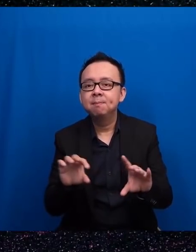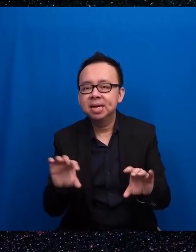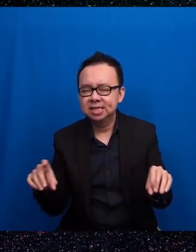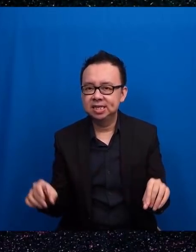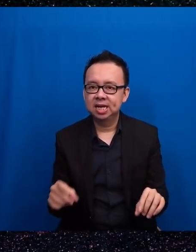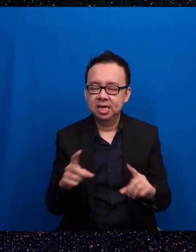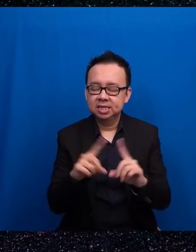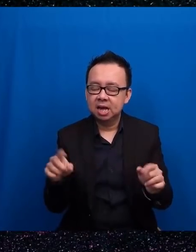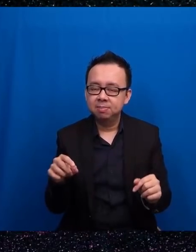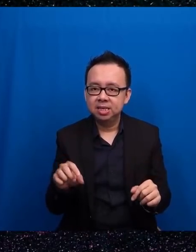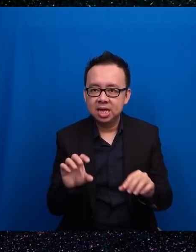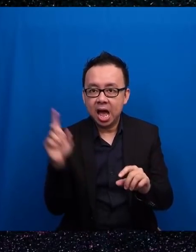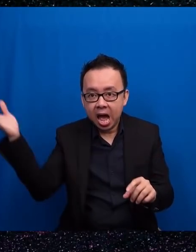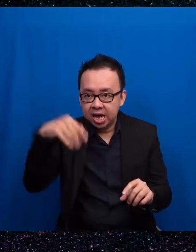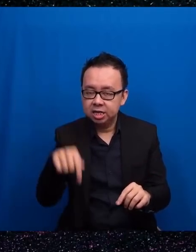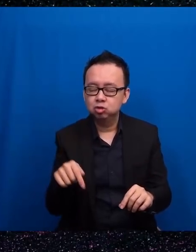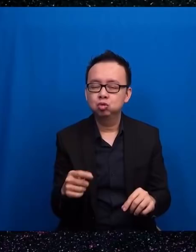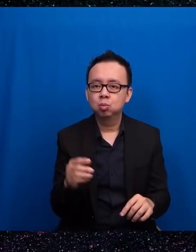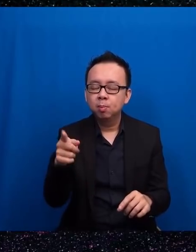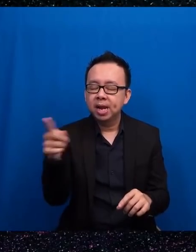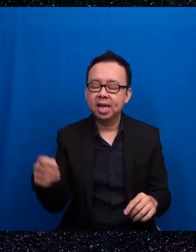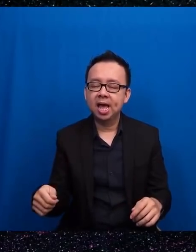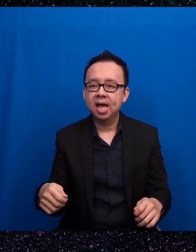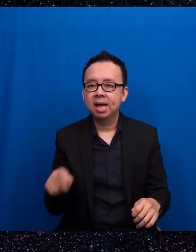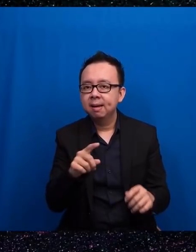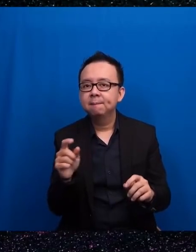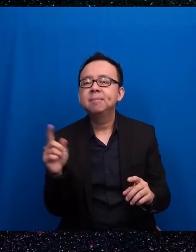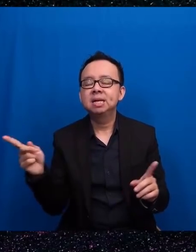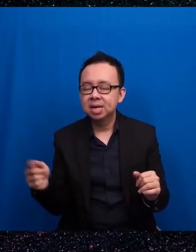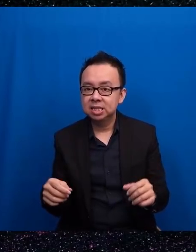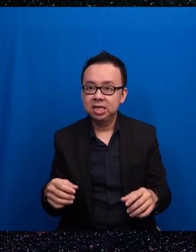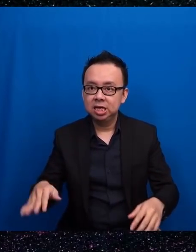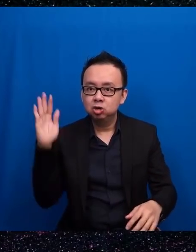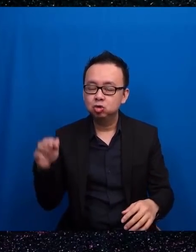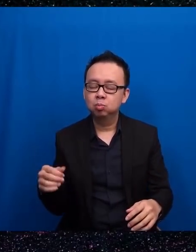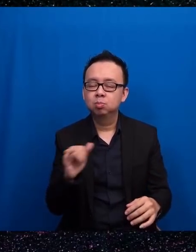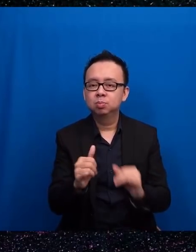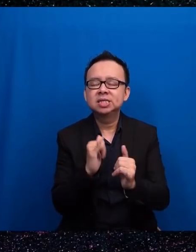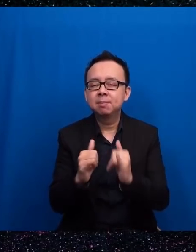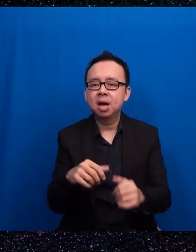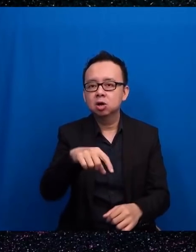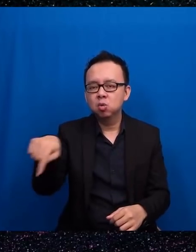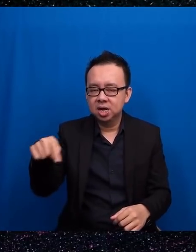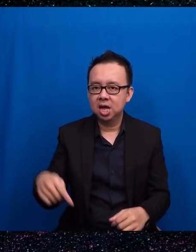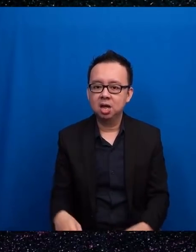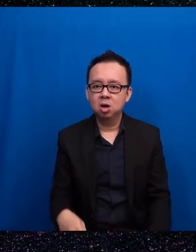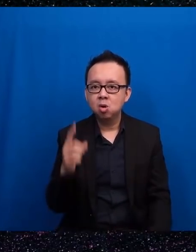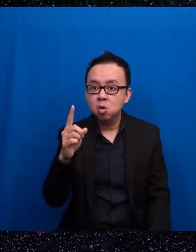itu mereka menikmati hidup dengan keluarga. Oh, mengertilah saya. Intinya